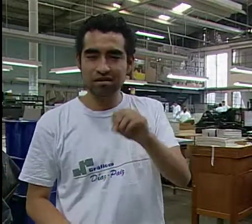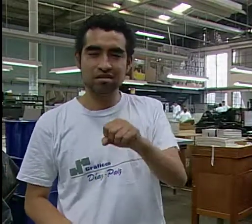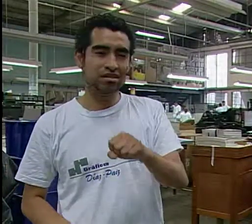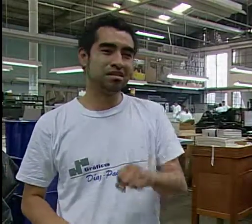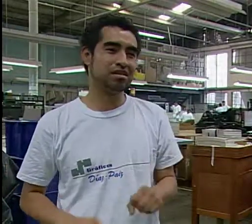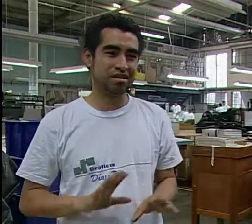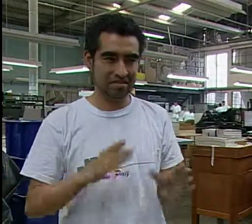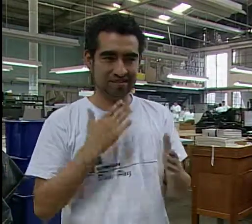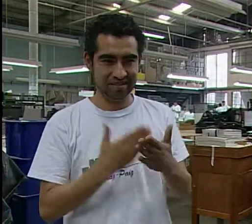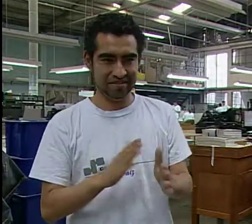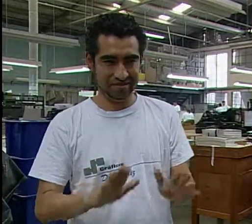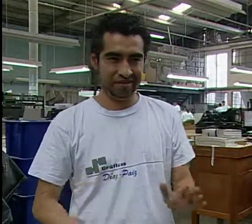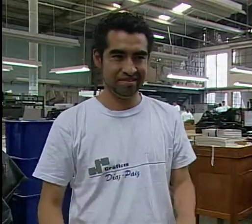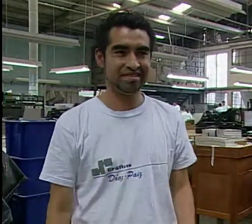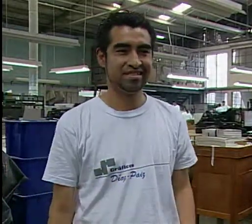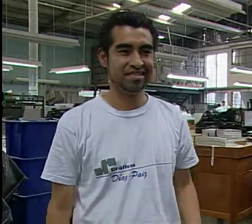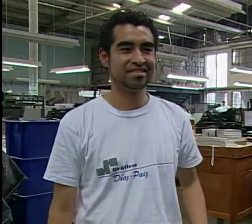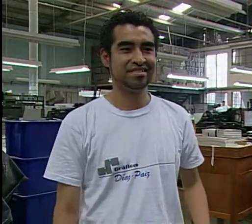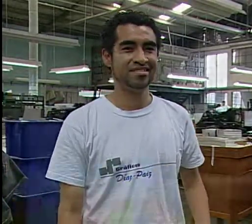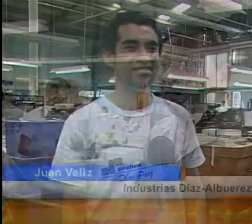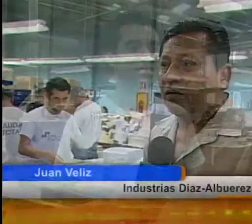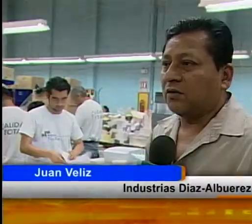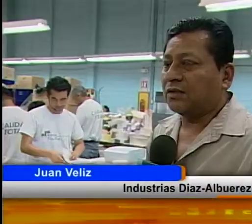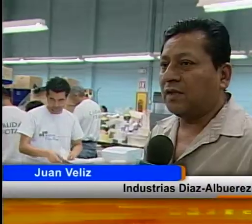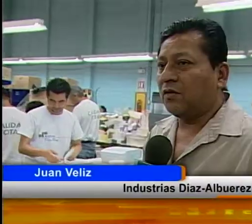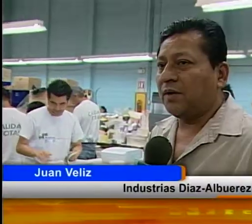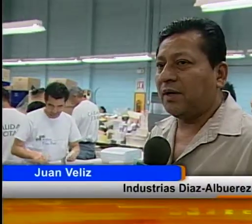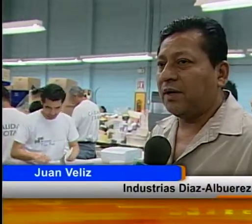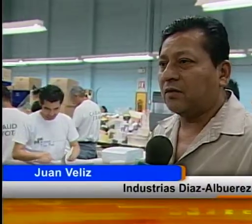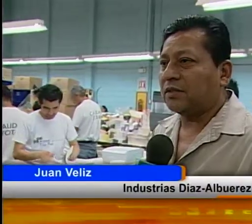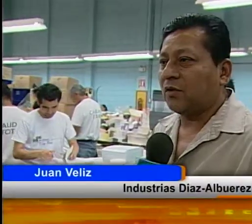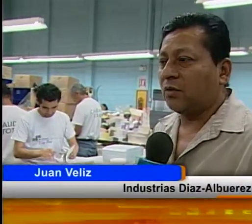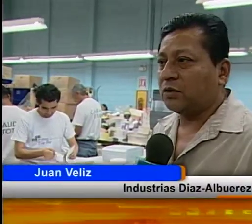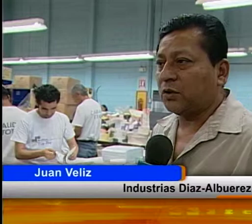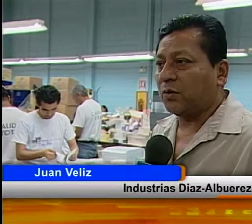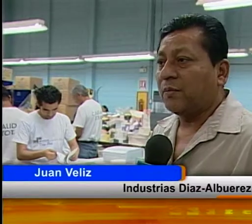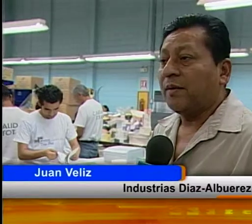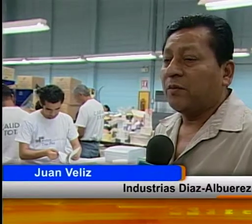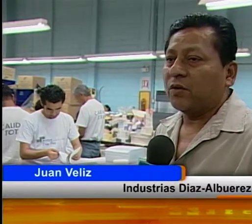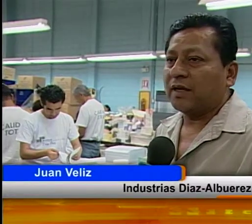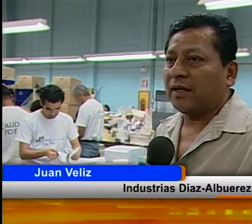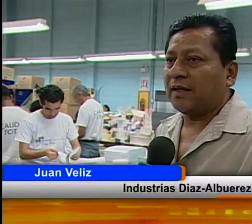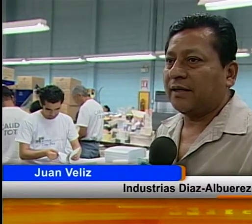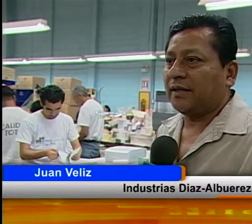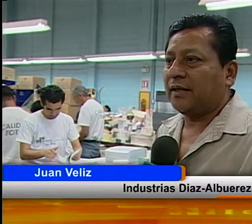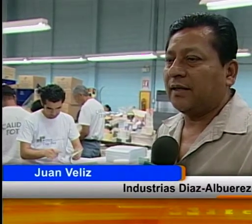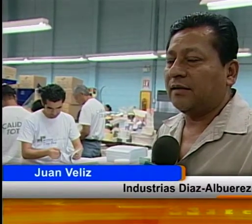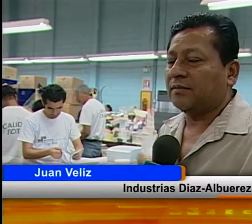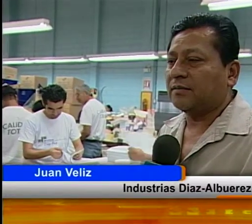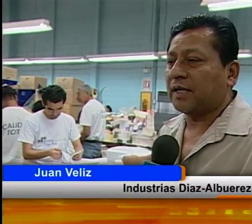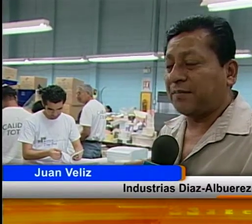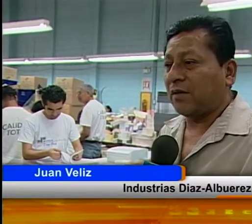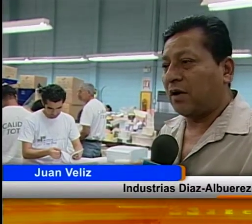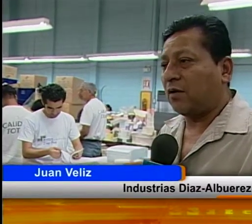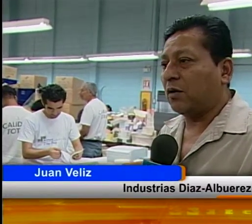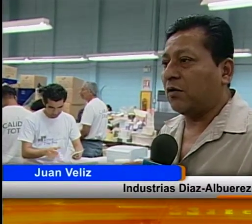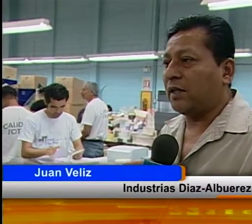me explican. Gracias. Con José no me ha costado mucho porque capta luego lo que uno le